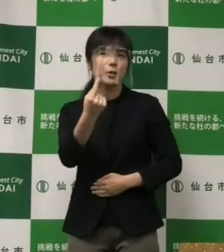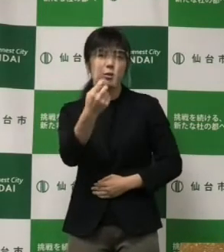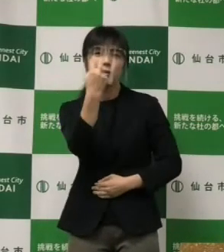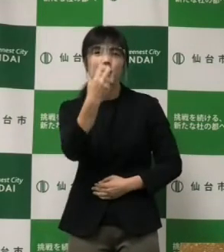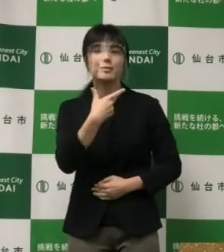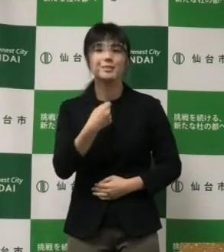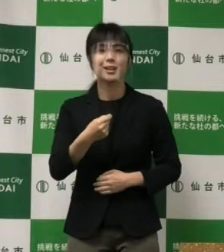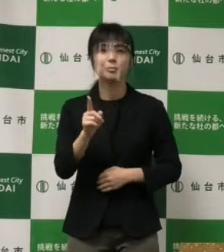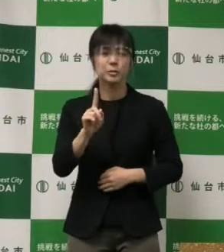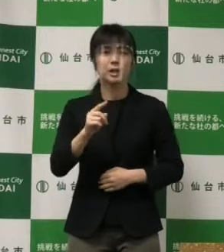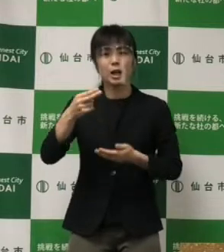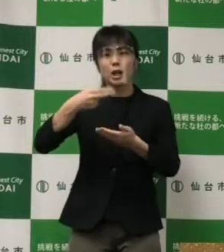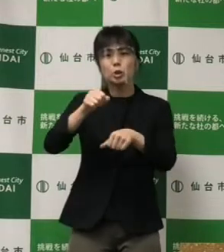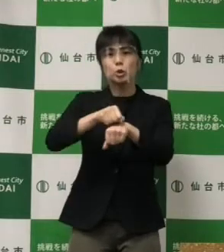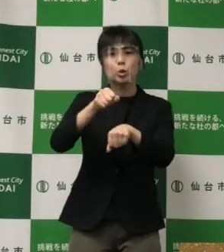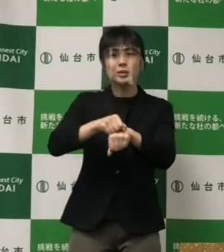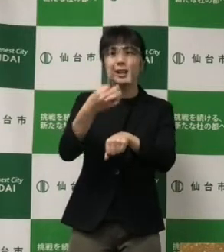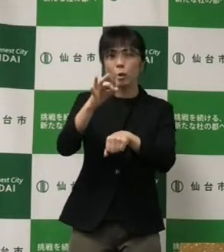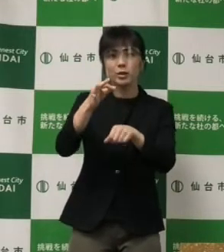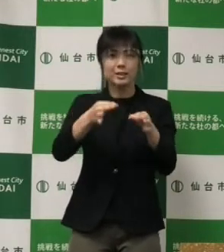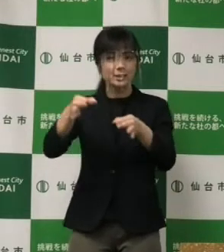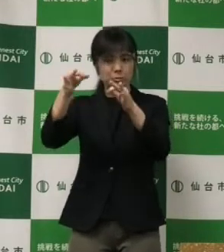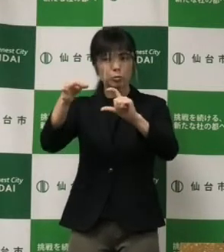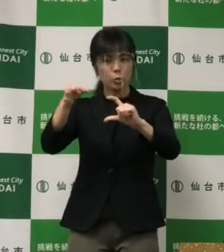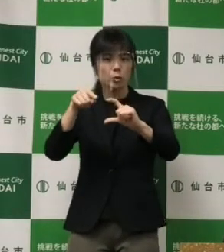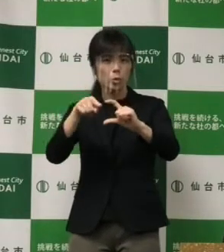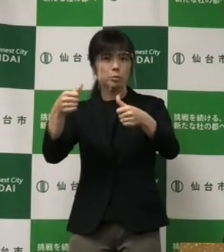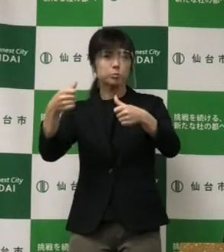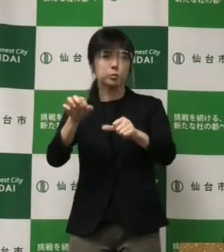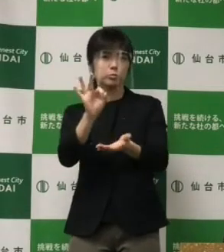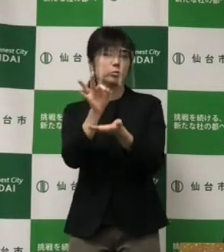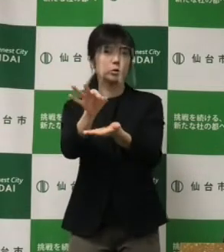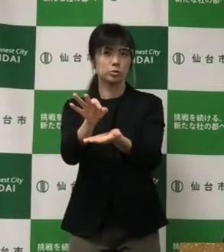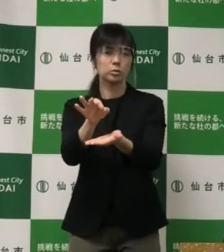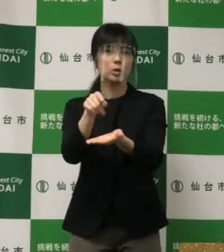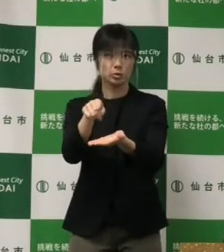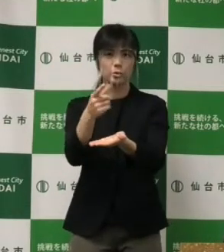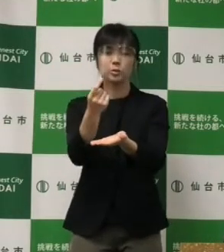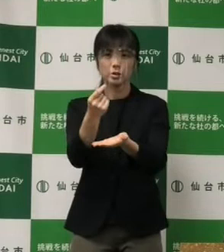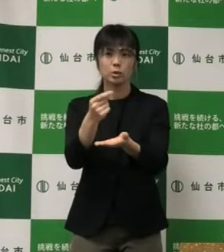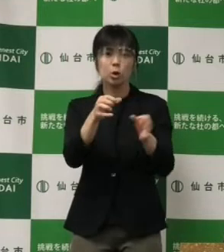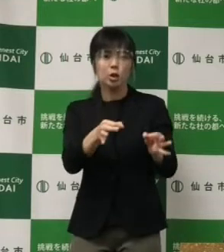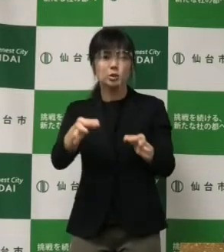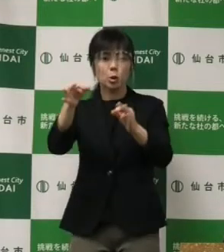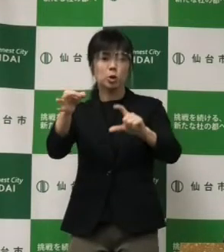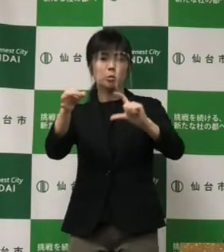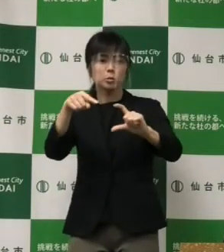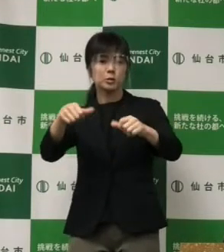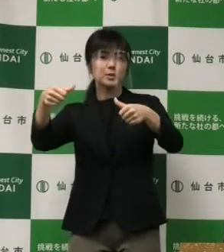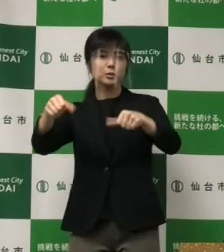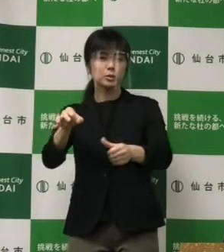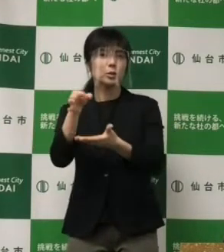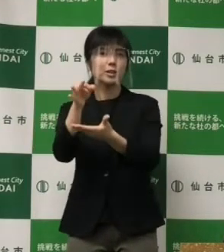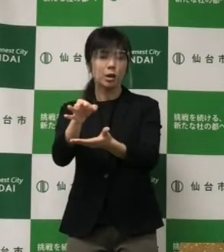食材料費 の助成のところに、全てに物価上昇分に相当するという表現があるんですが、この物価上